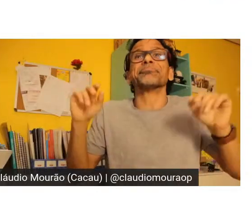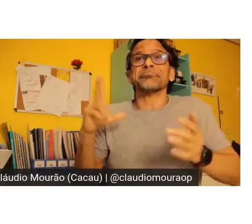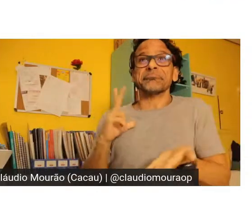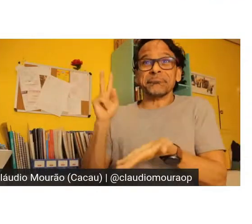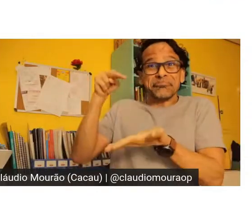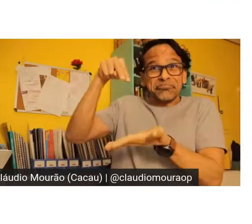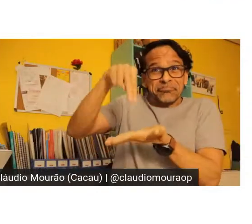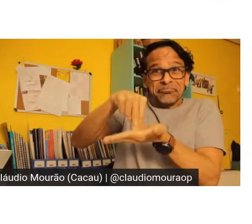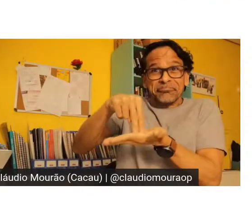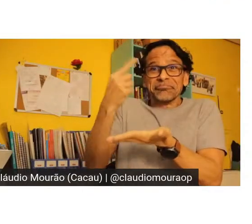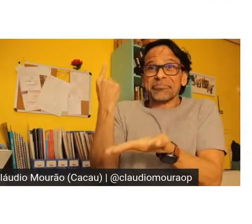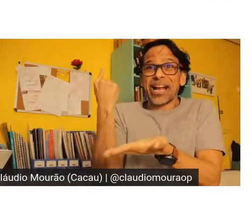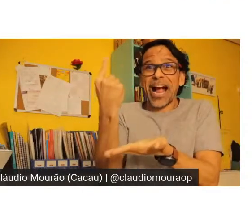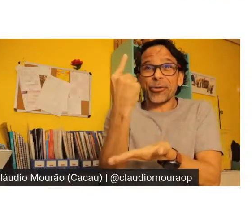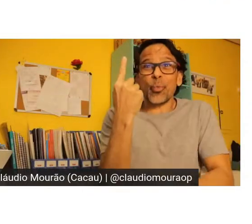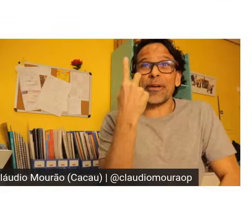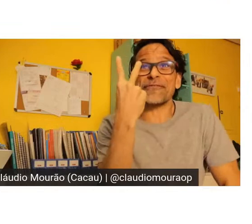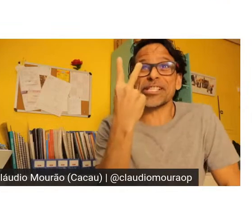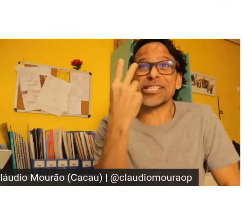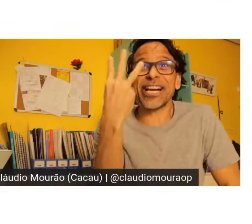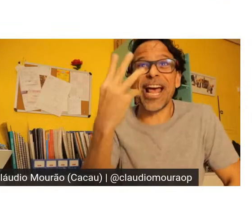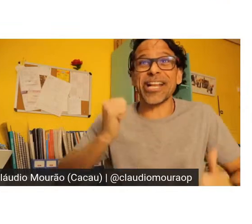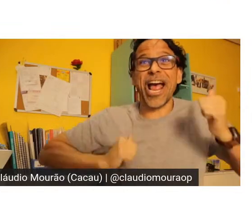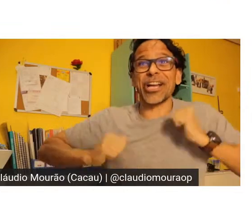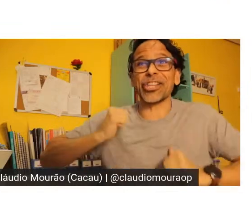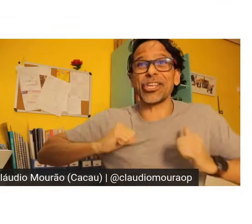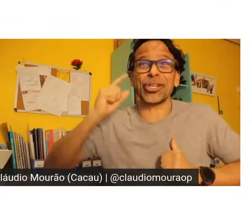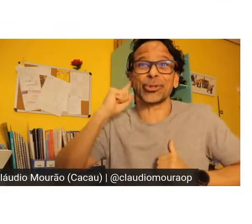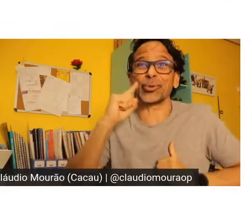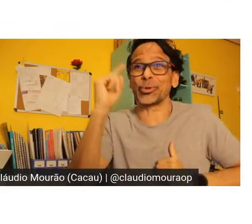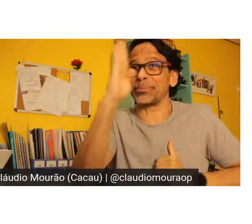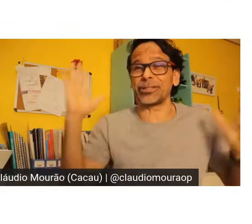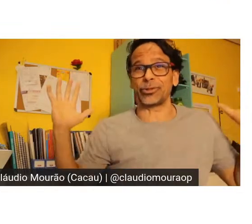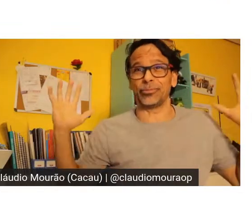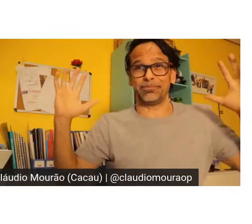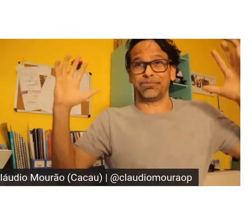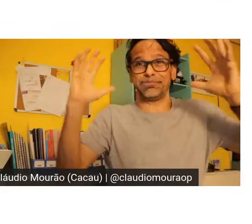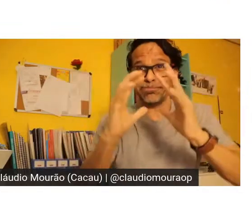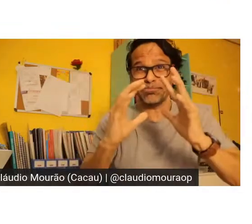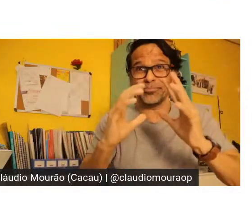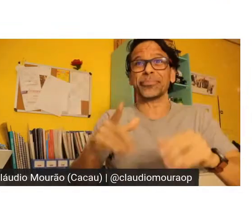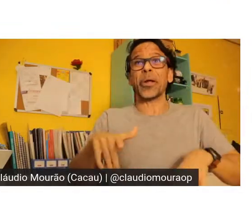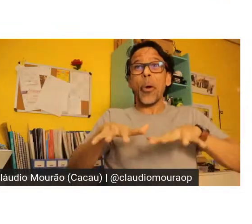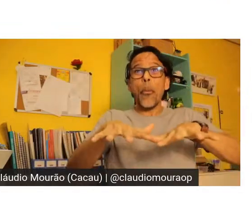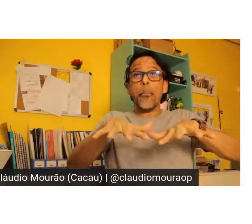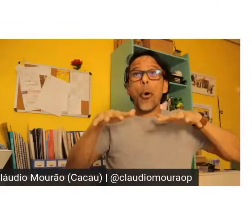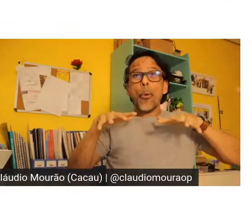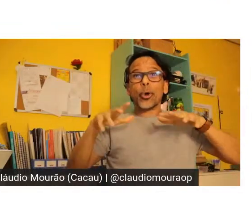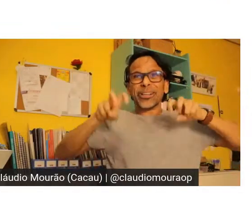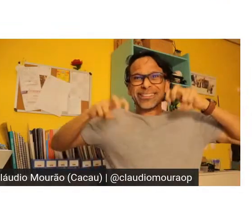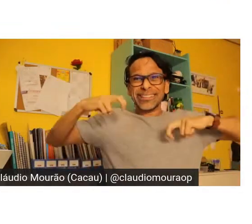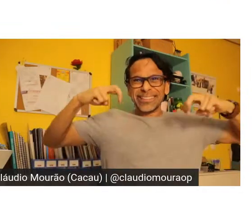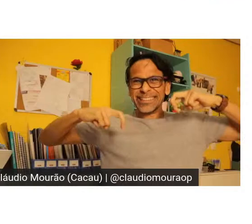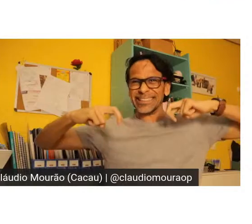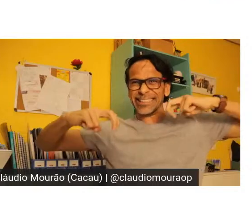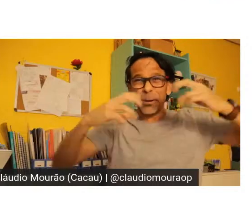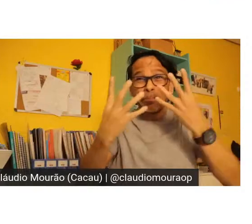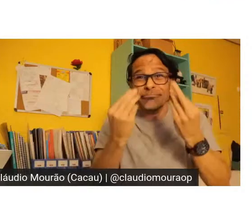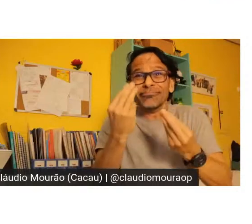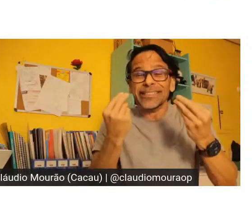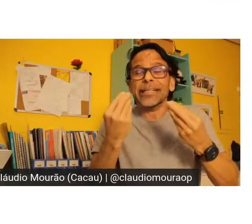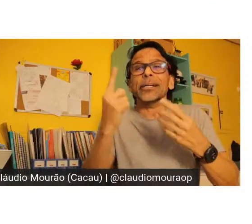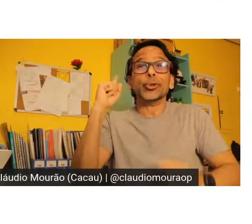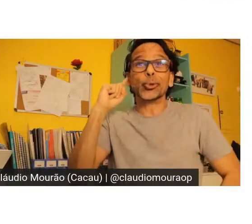pagar vai pagar a entrada e se apresentava ali fazer um performance de artistas